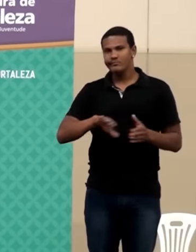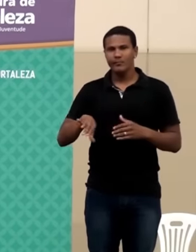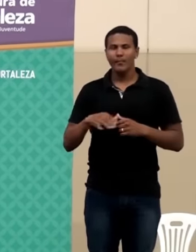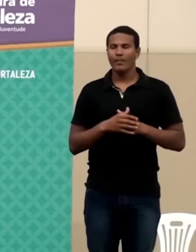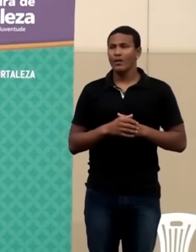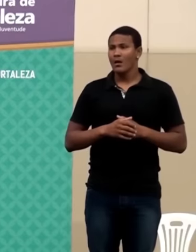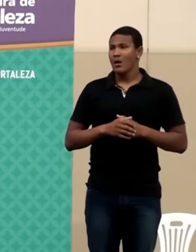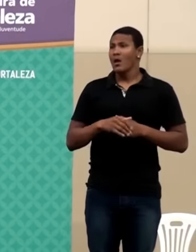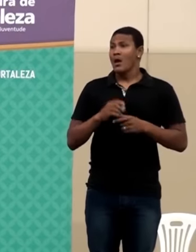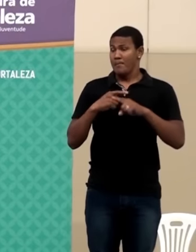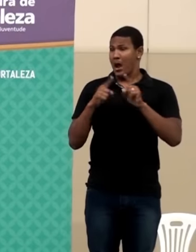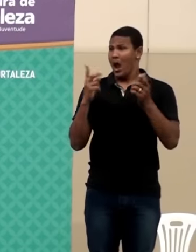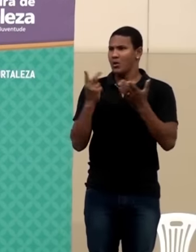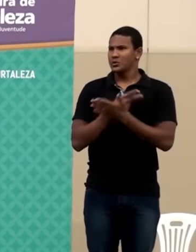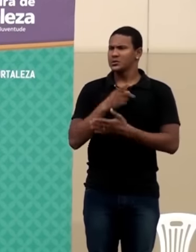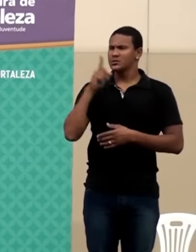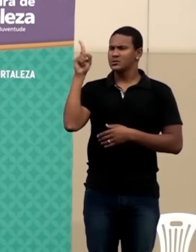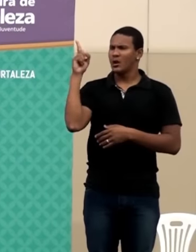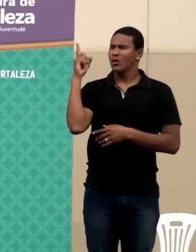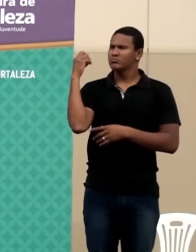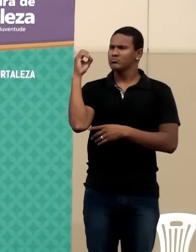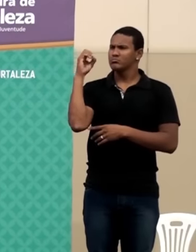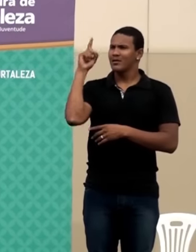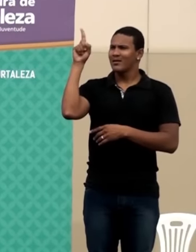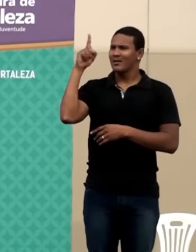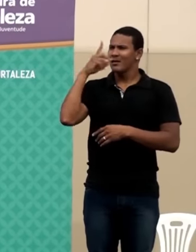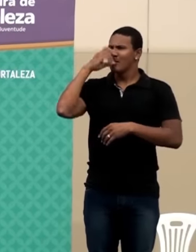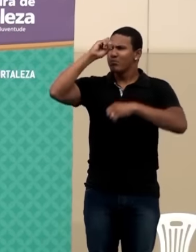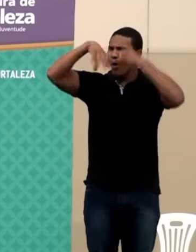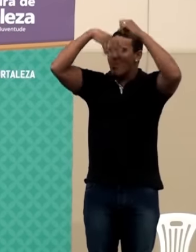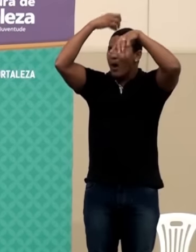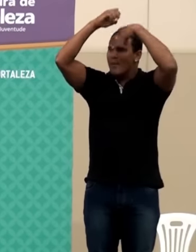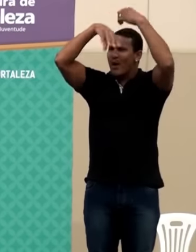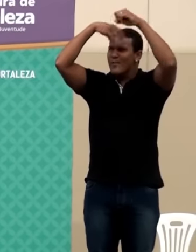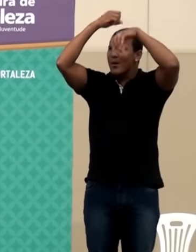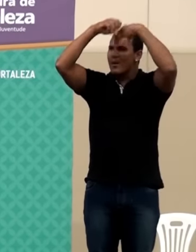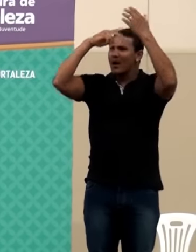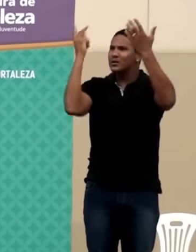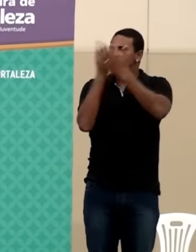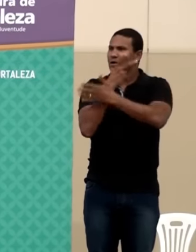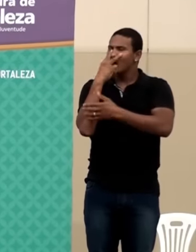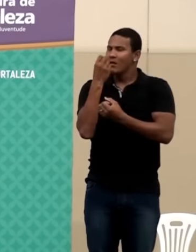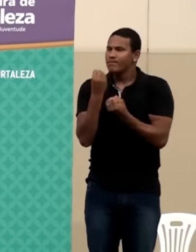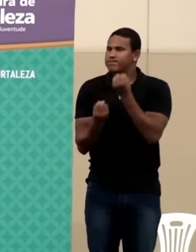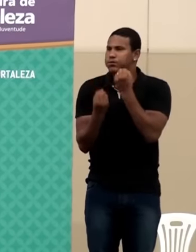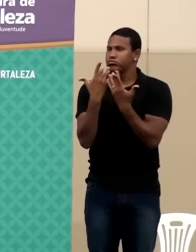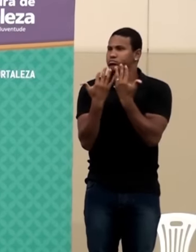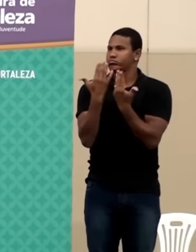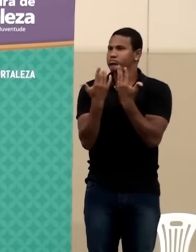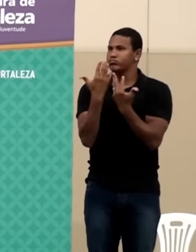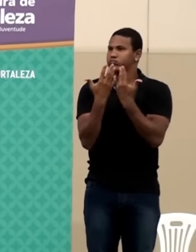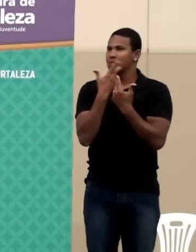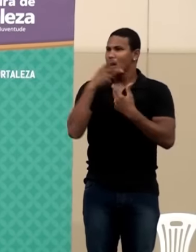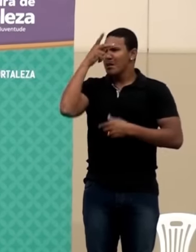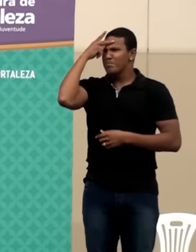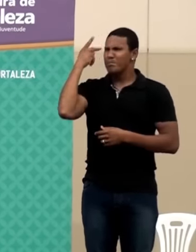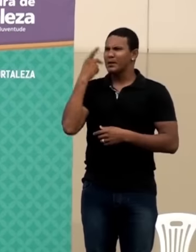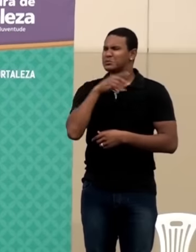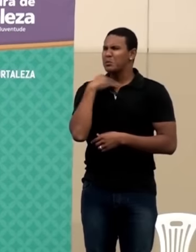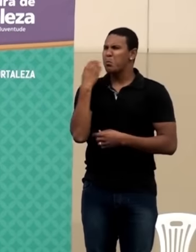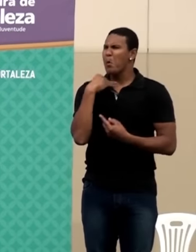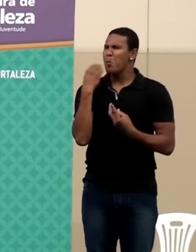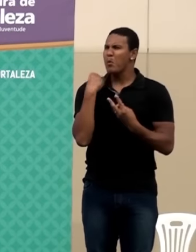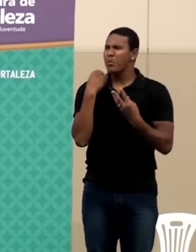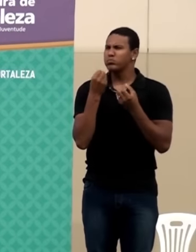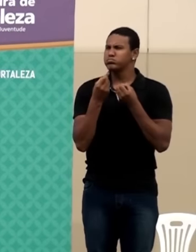do Sul, em Santa Maria. Vocês devem lembrar daquele triste episódio da Boate Kiss, né? Aquela boate era revestida com